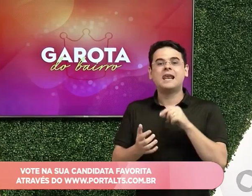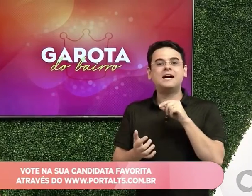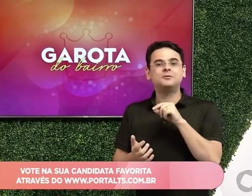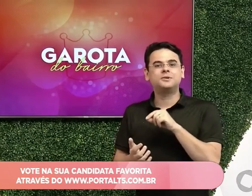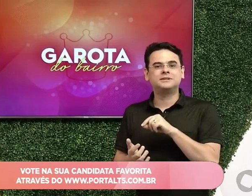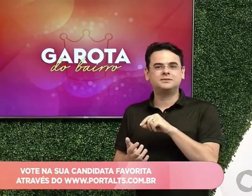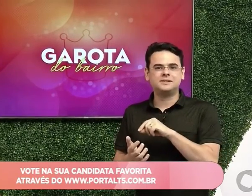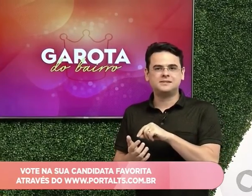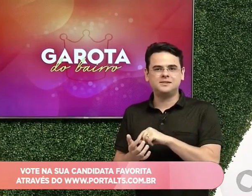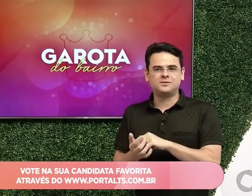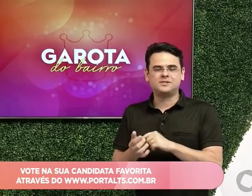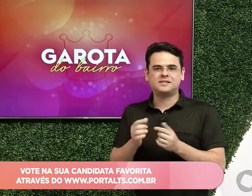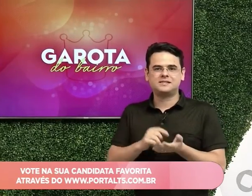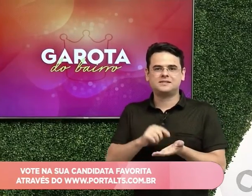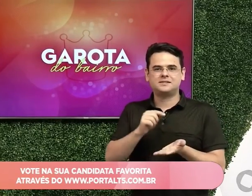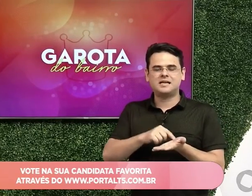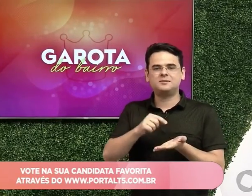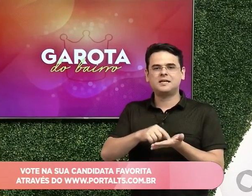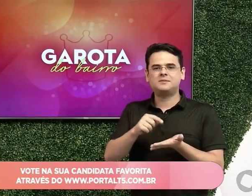lá no Portal T5. Você acessa